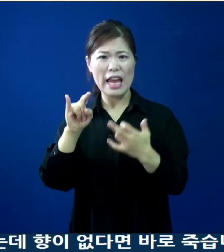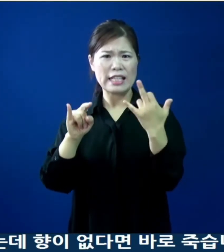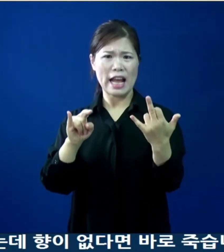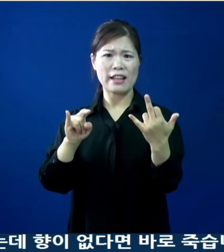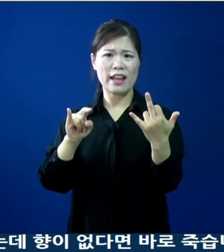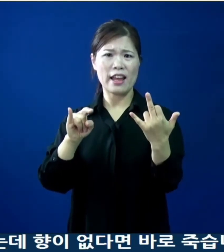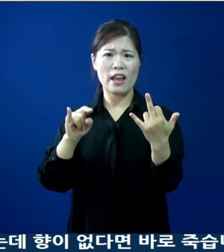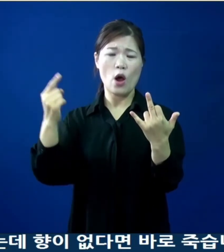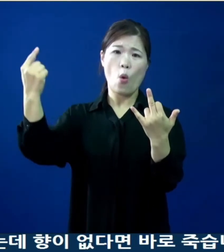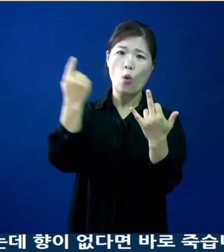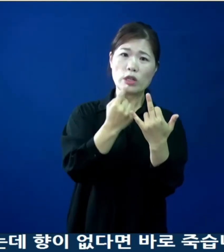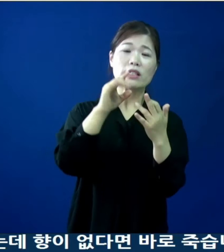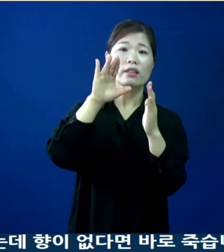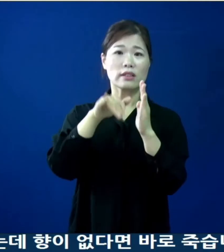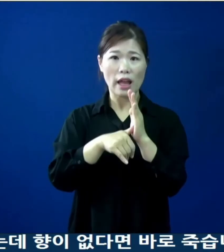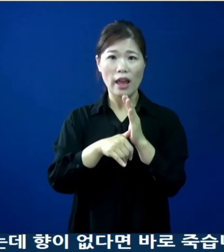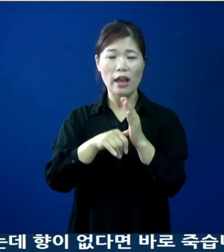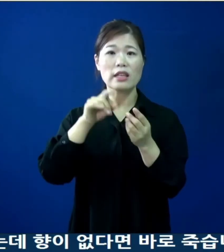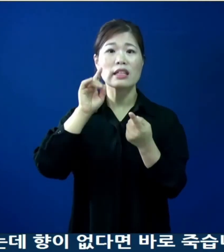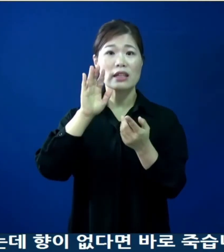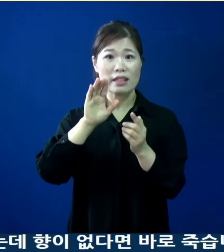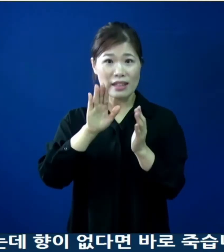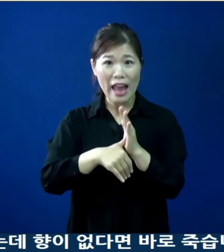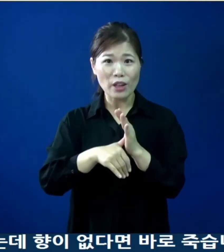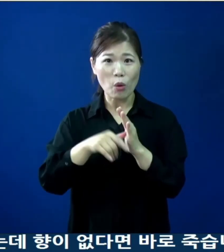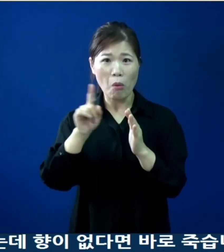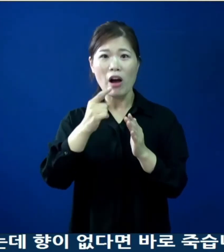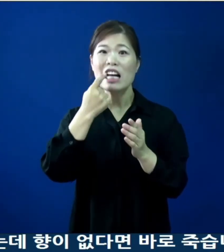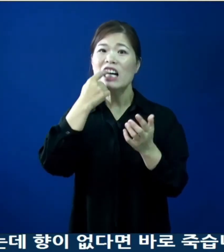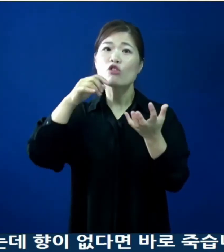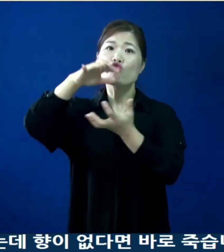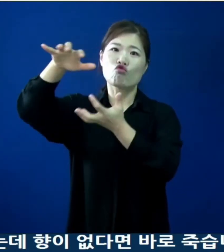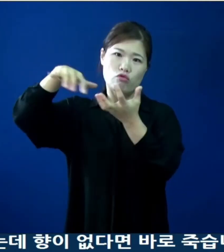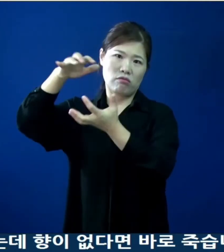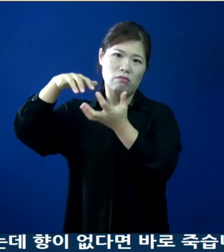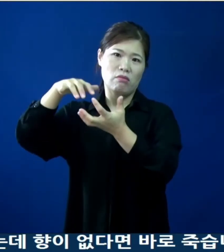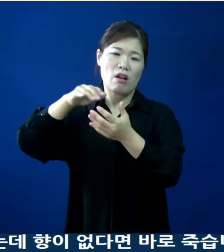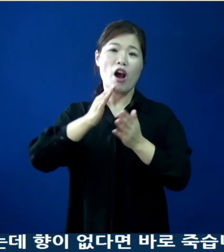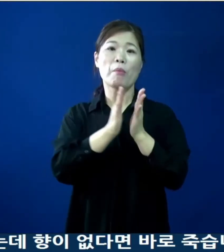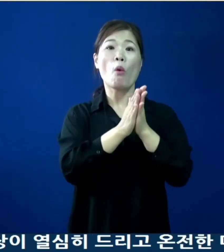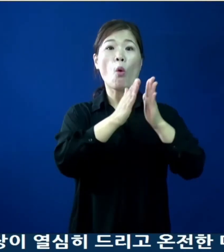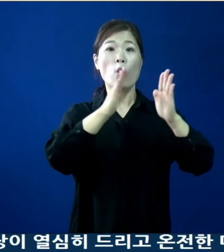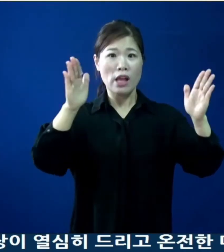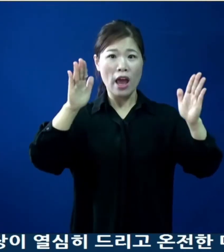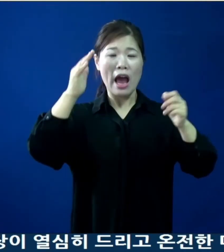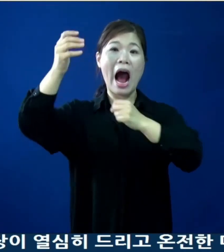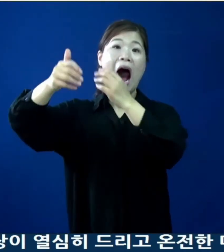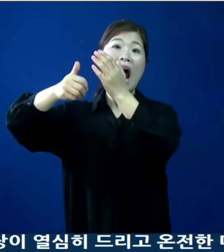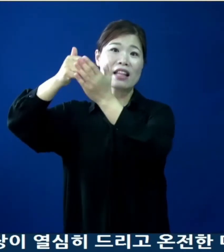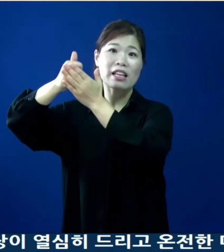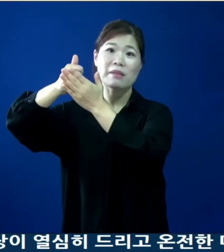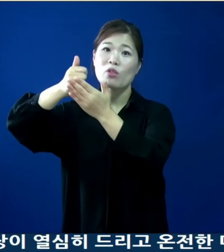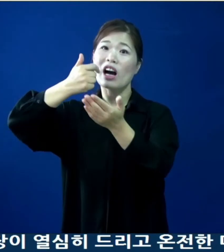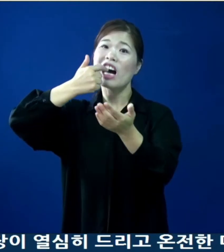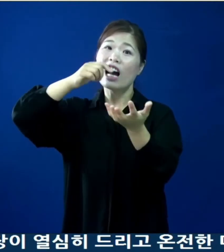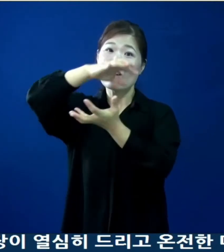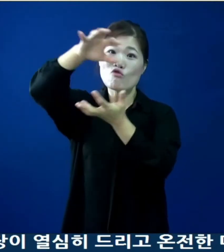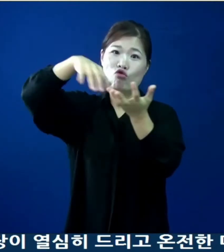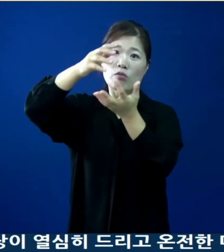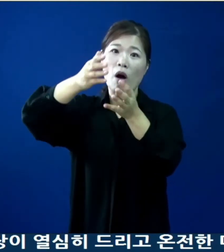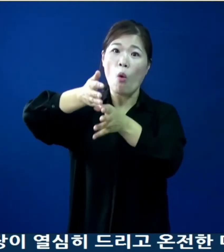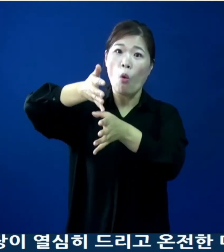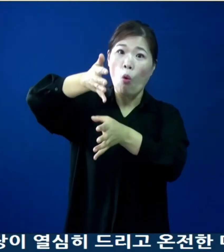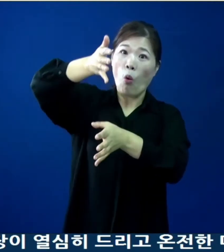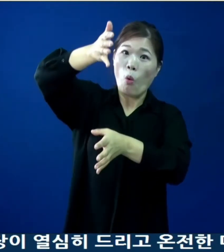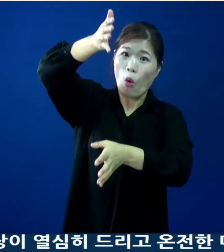따로 불렀거든요. 그때 구름이 쫙 하나님과 모세 사이를 가랐던 거예요. 하나님의 거룩함을 감히 모세도 마주대할